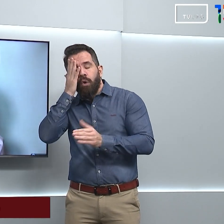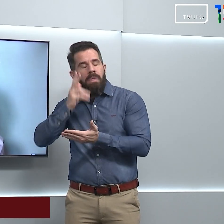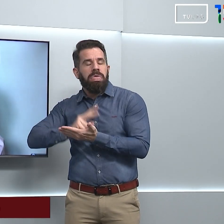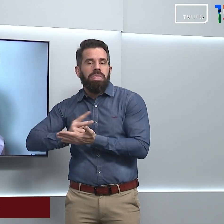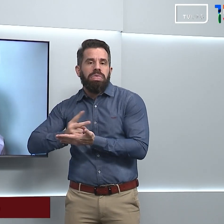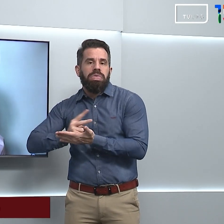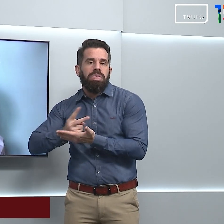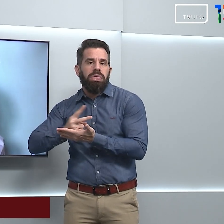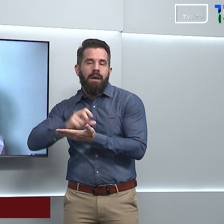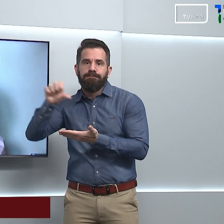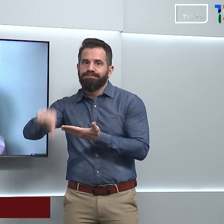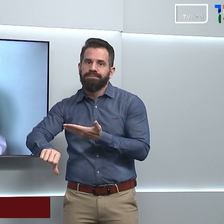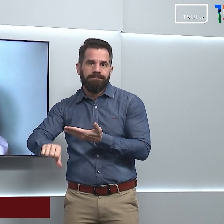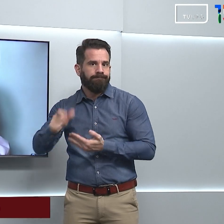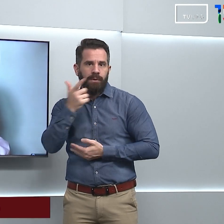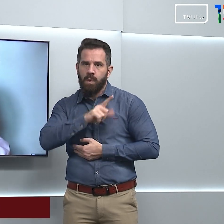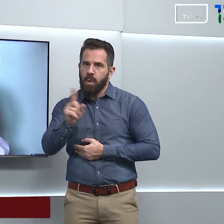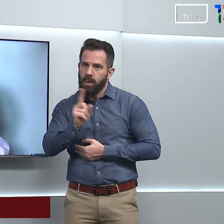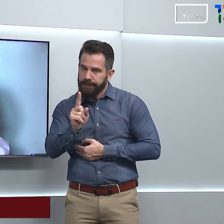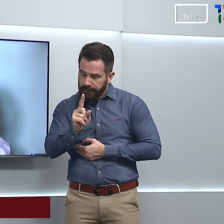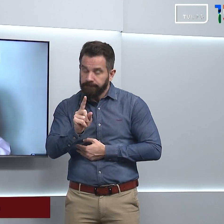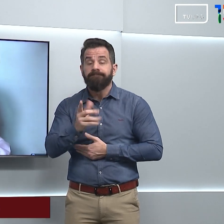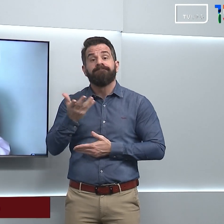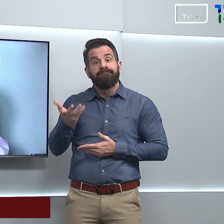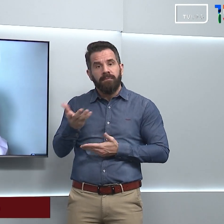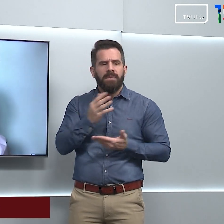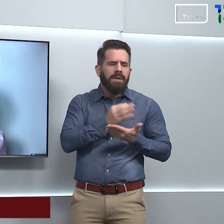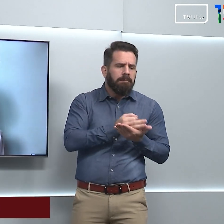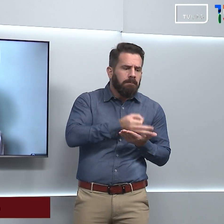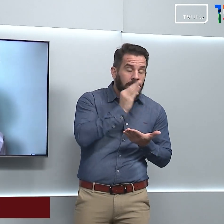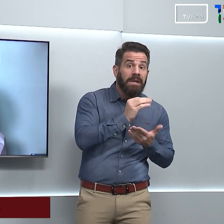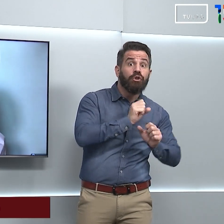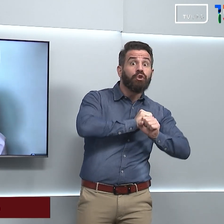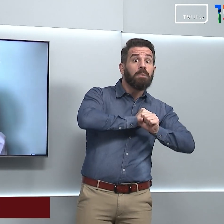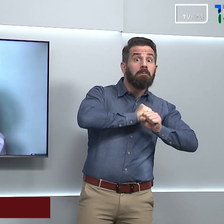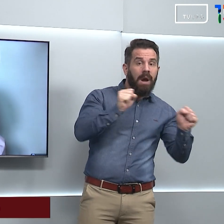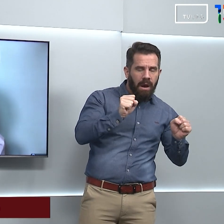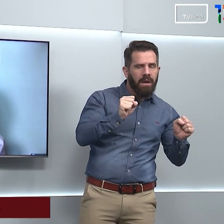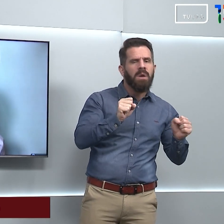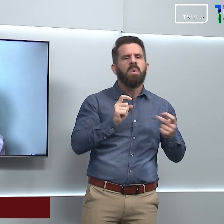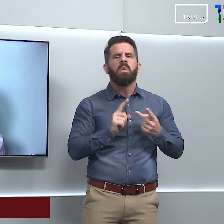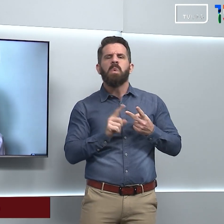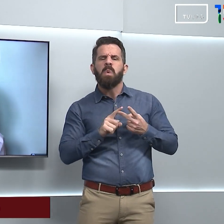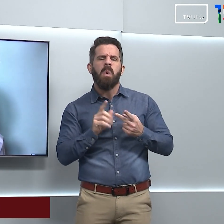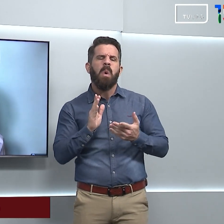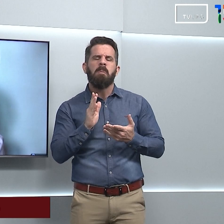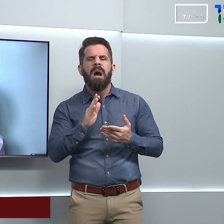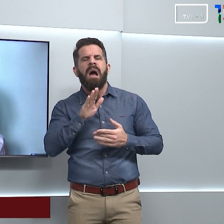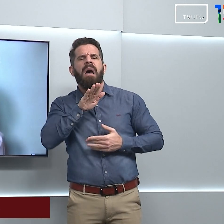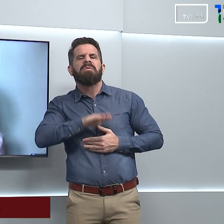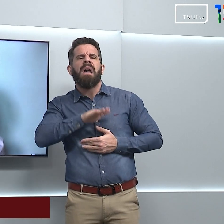Né? Então, assim, geralmente uma xícara no café da manhã, outra no período da tarde, varia, né? Tem a questão